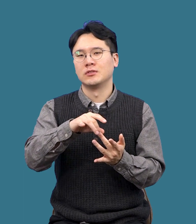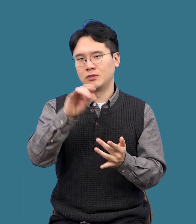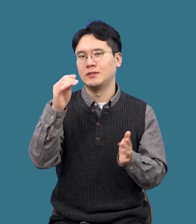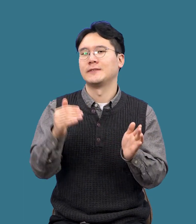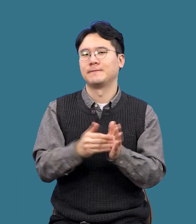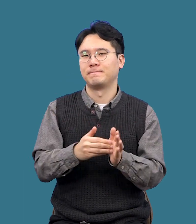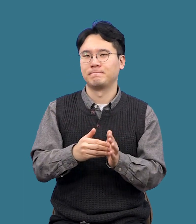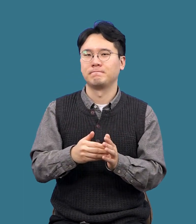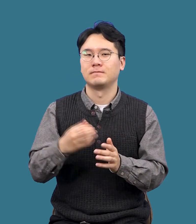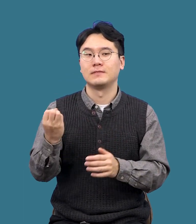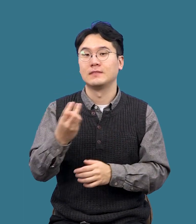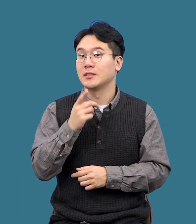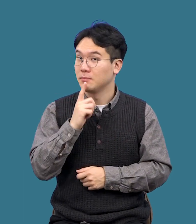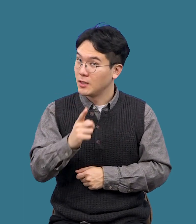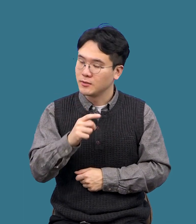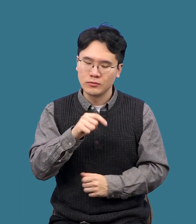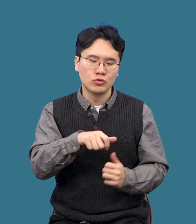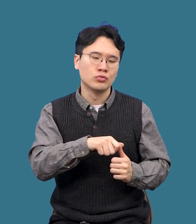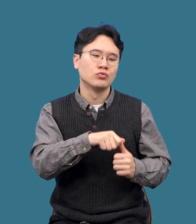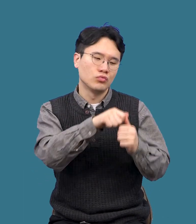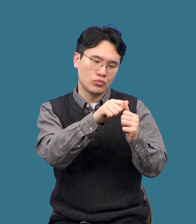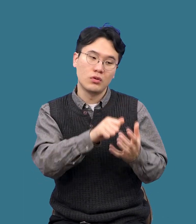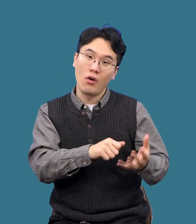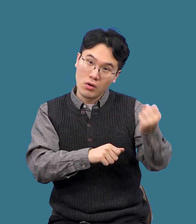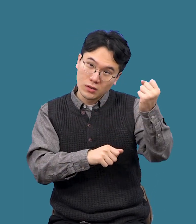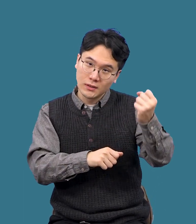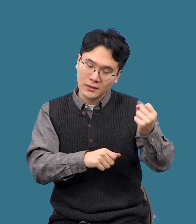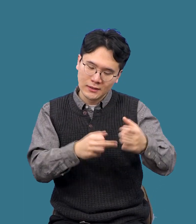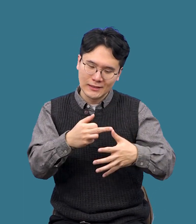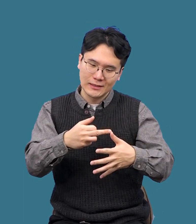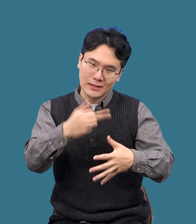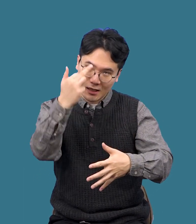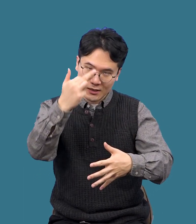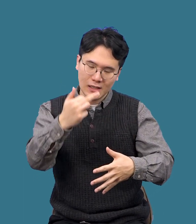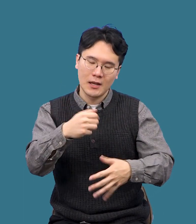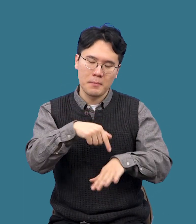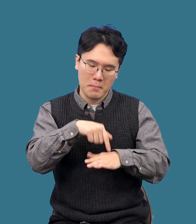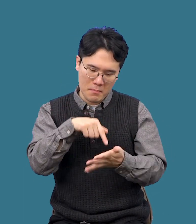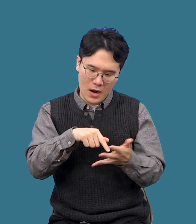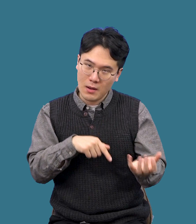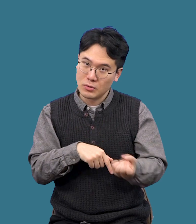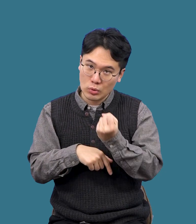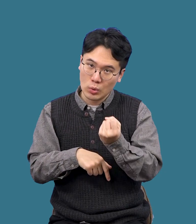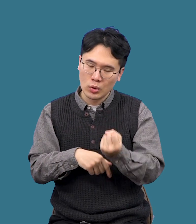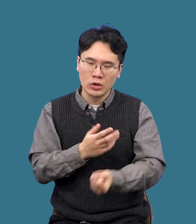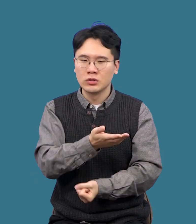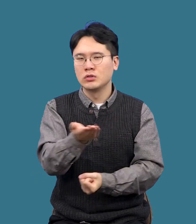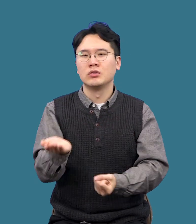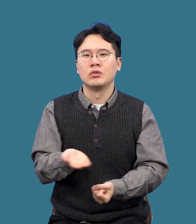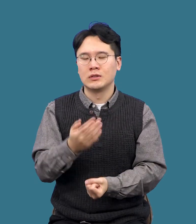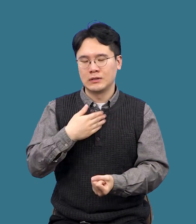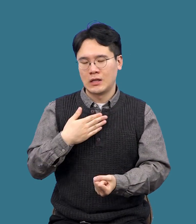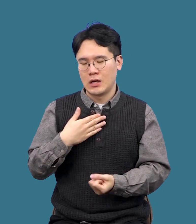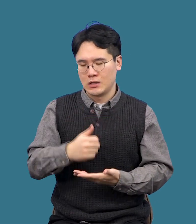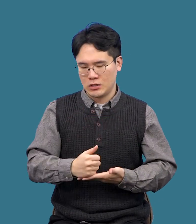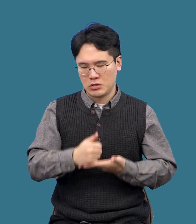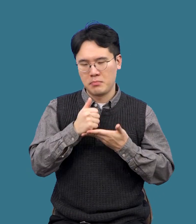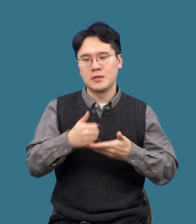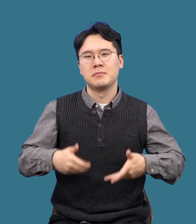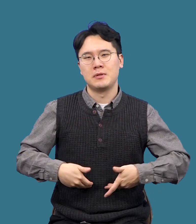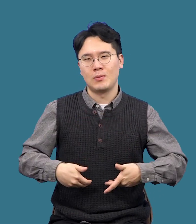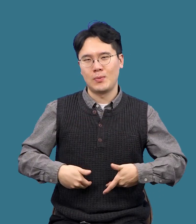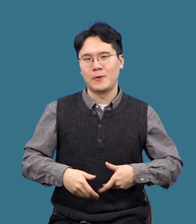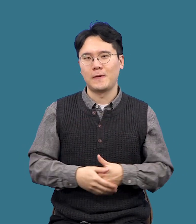말하면 그렇게 구원받은 장자의 심정으로 너희들은 나를 섬겨야 한다는 것입니다.